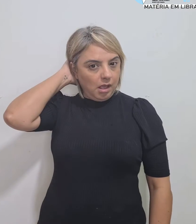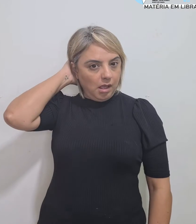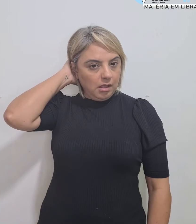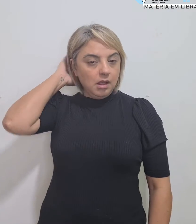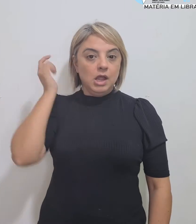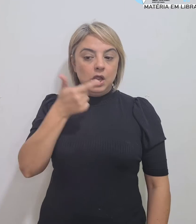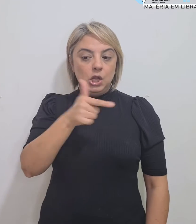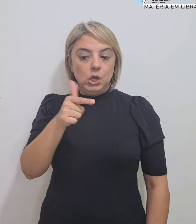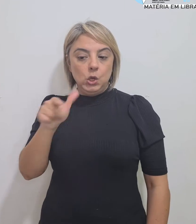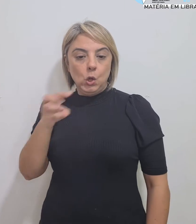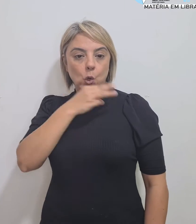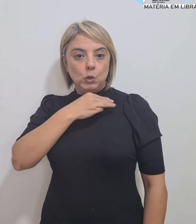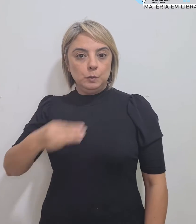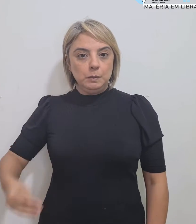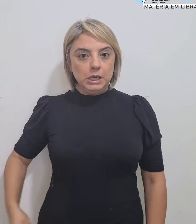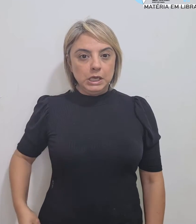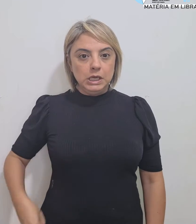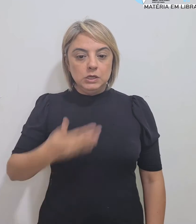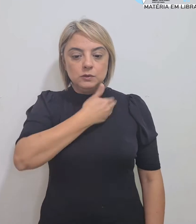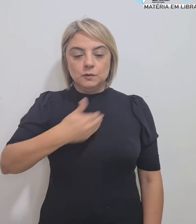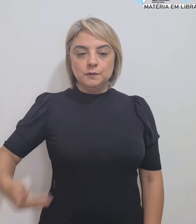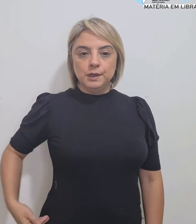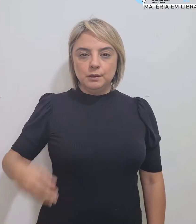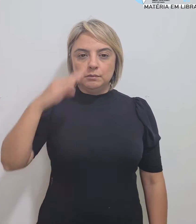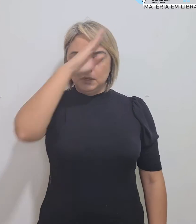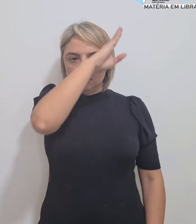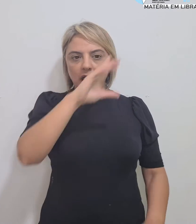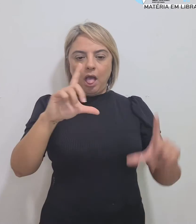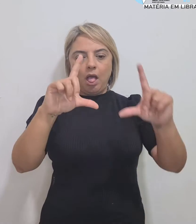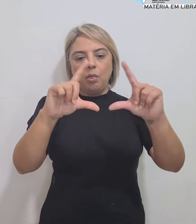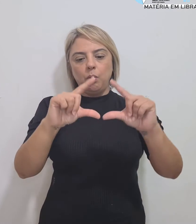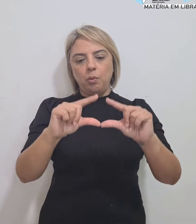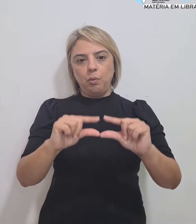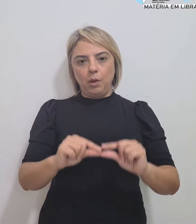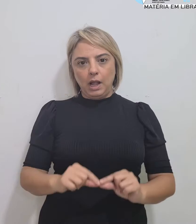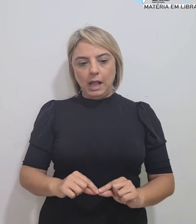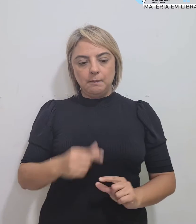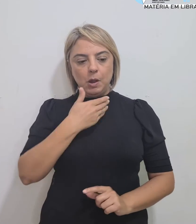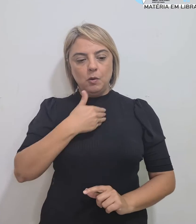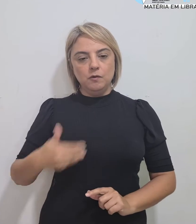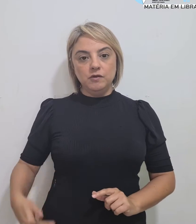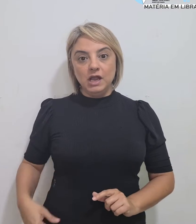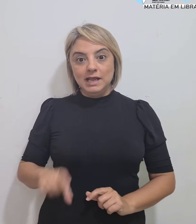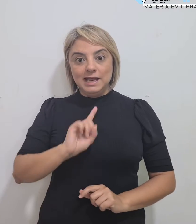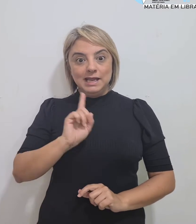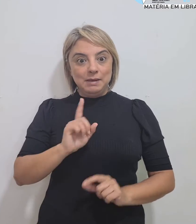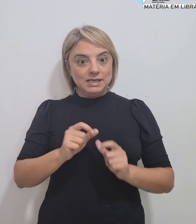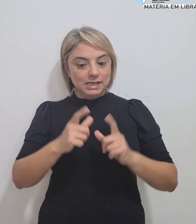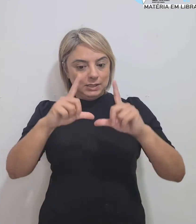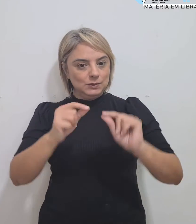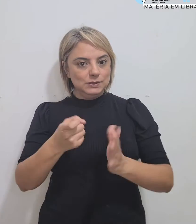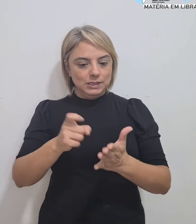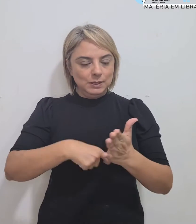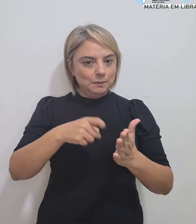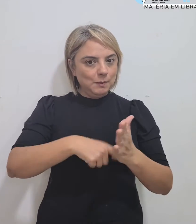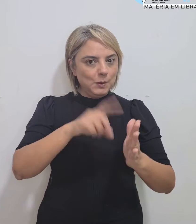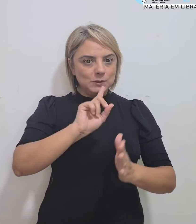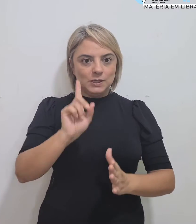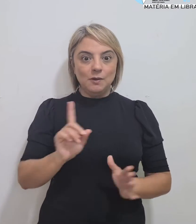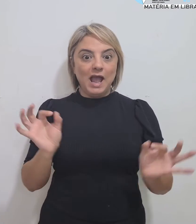Guedes e demais ministros do governo Bolsonaro é reduzir a máquina pública sem reduzir os impostos, decretar o